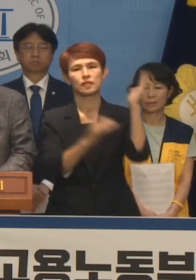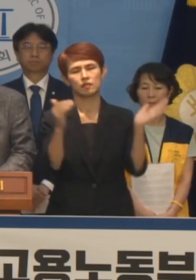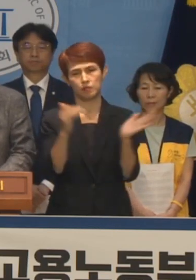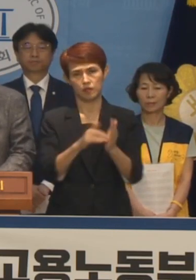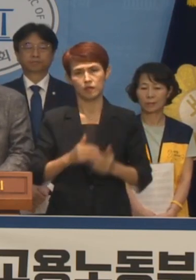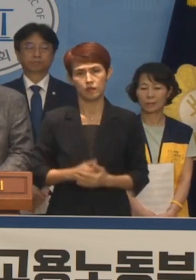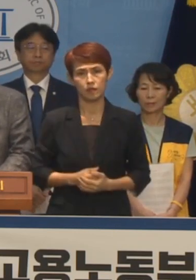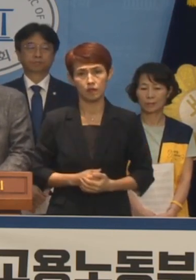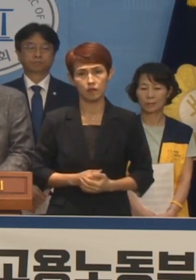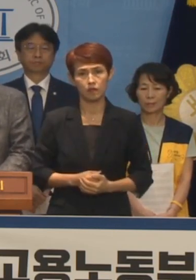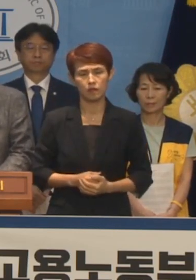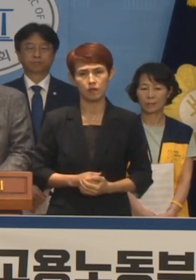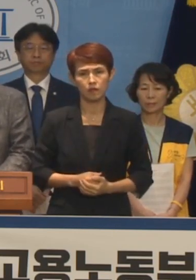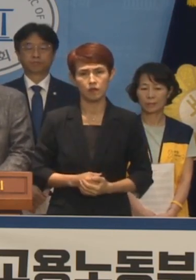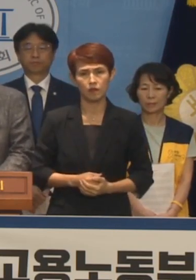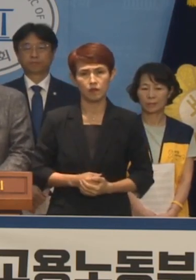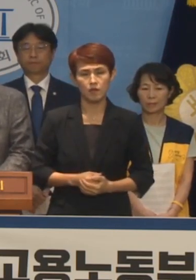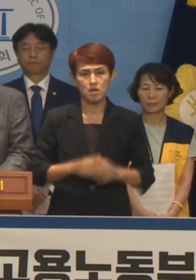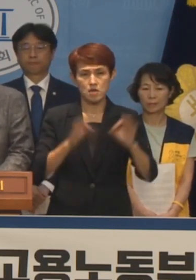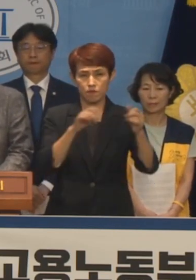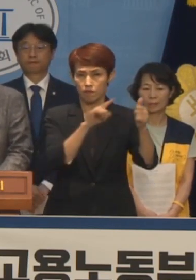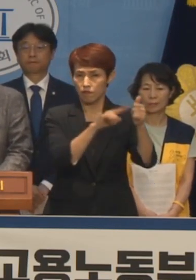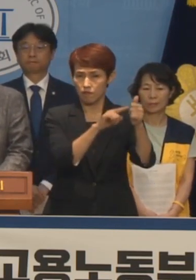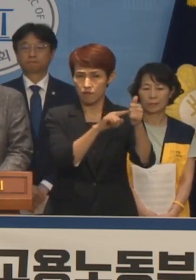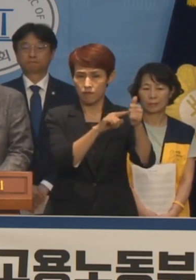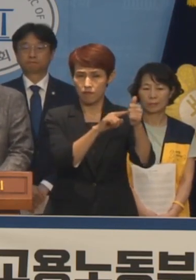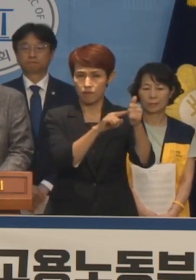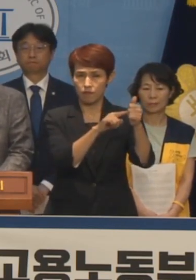이후 김문수 씨가